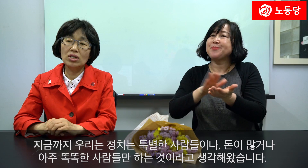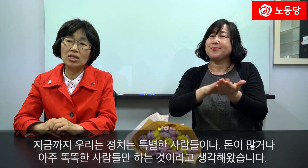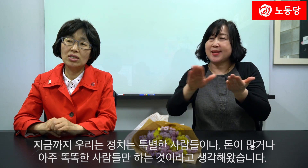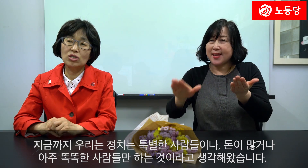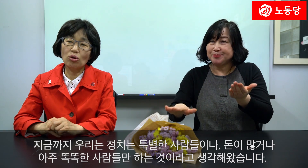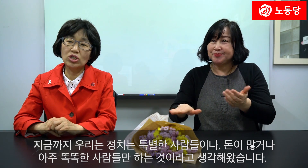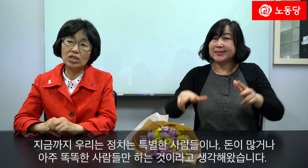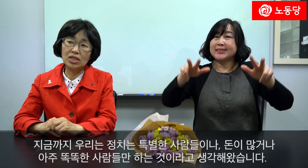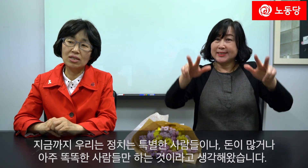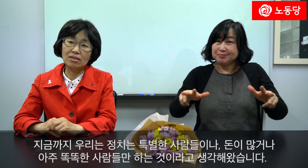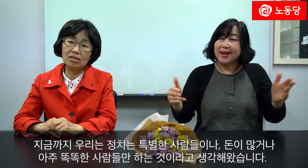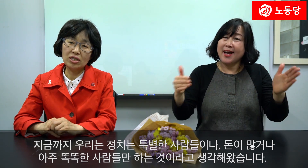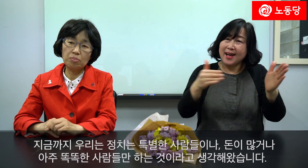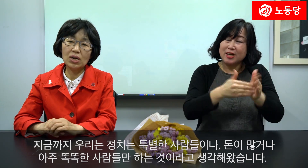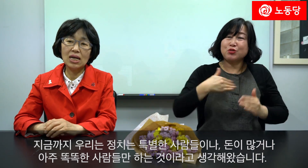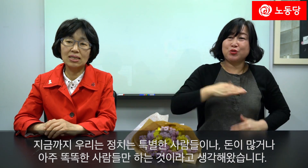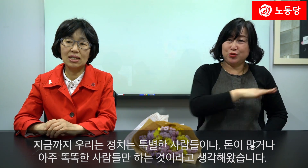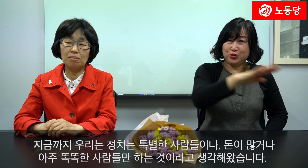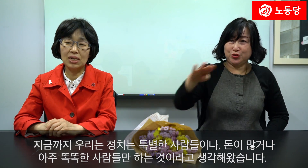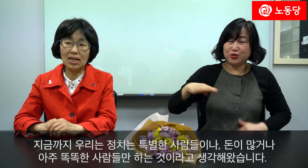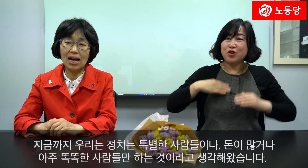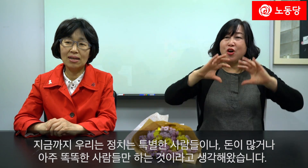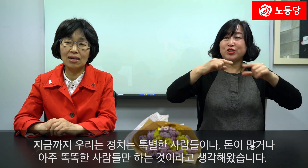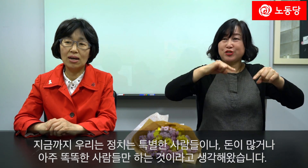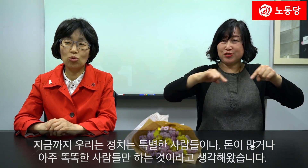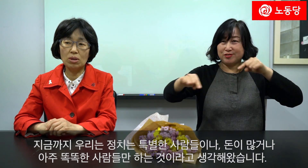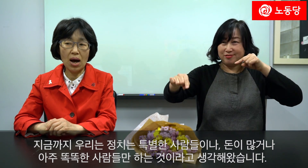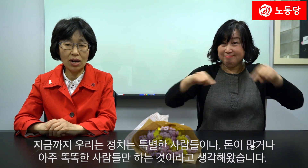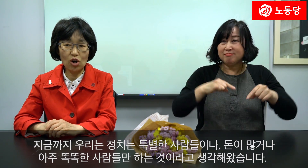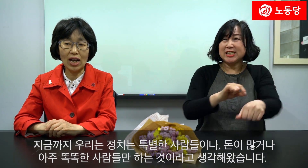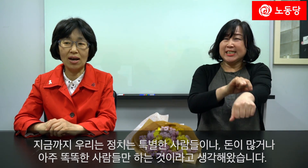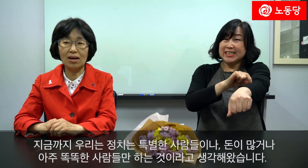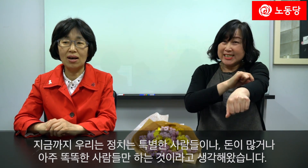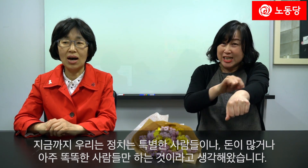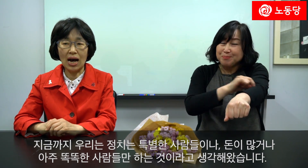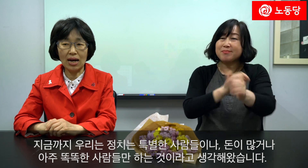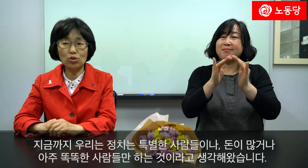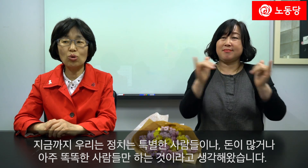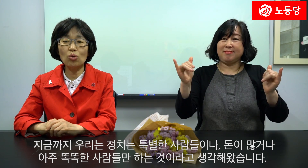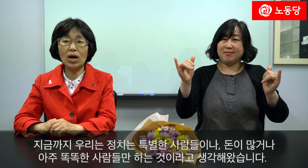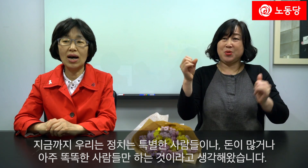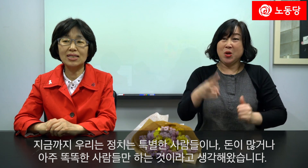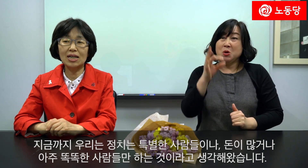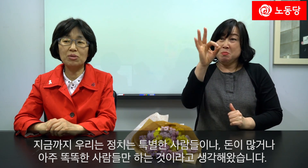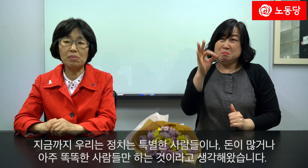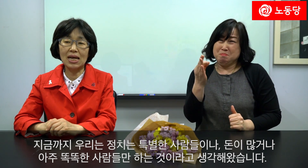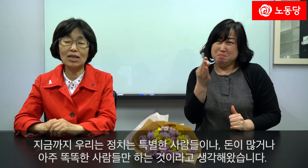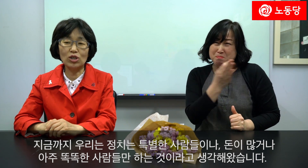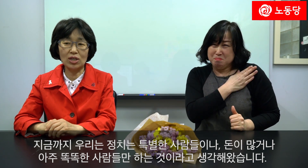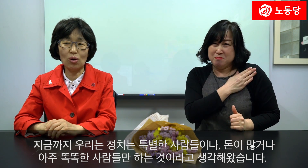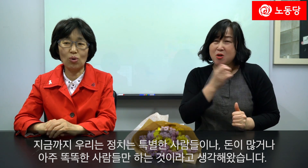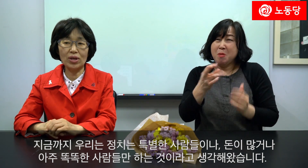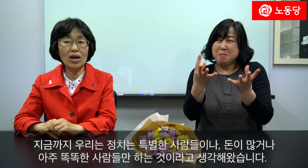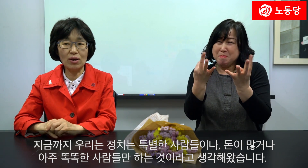지금까지 우리 정치는 특별한 사람들이나 돈이 많거나 아주 똑똑한 사람들만